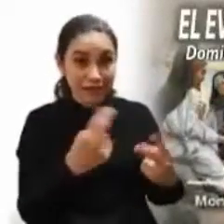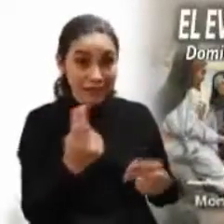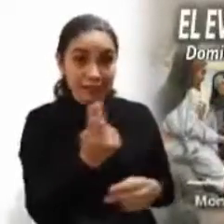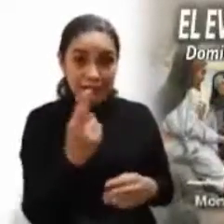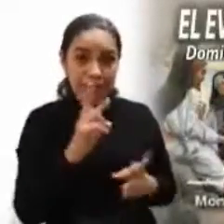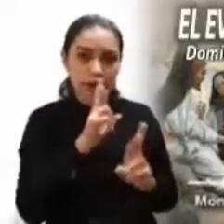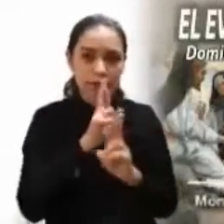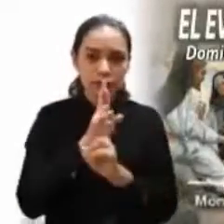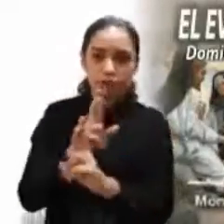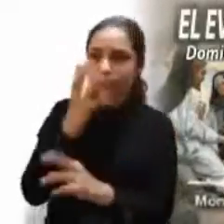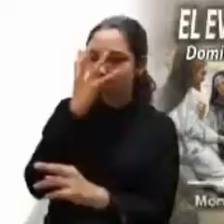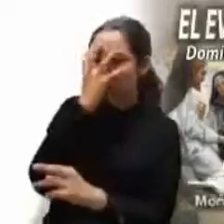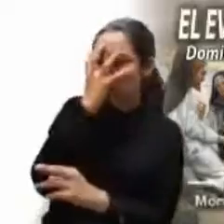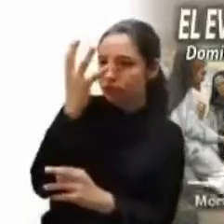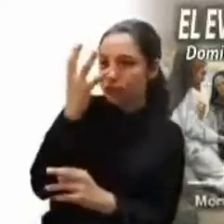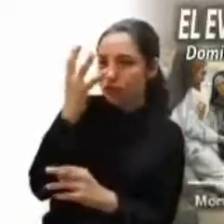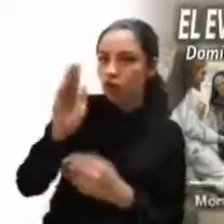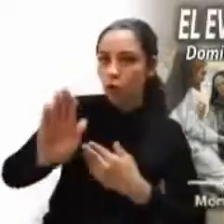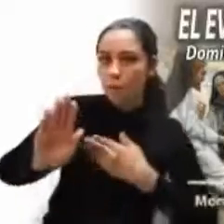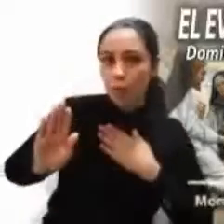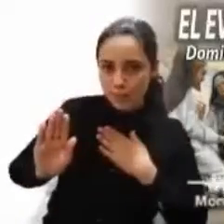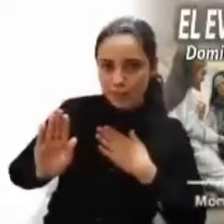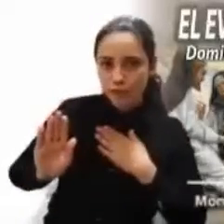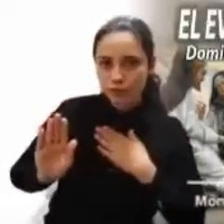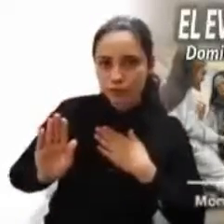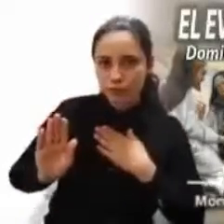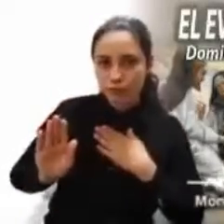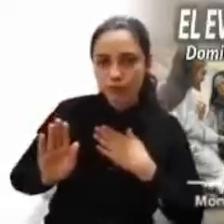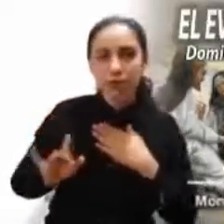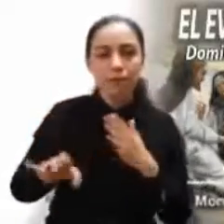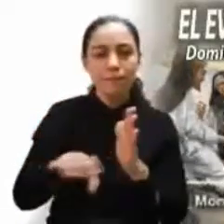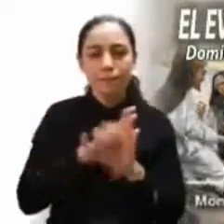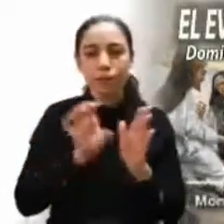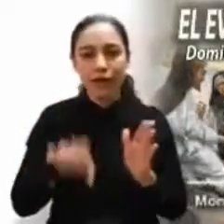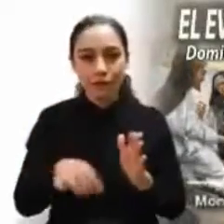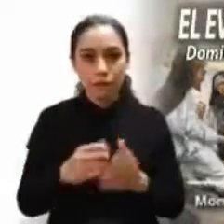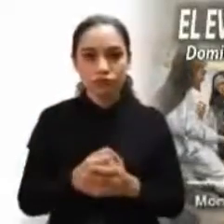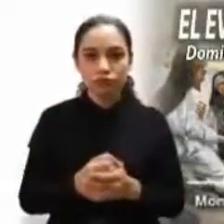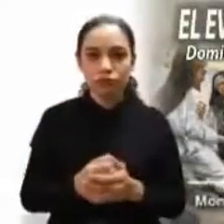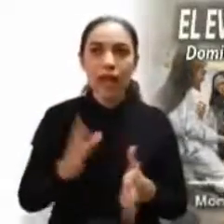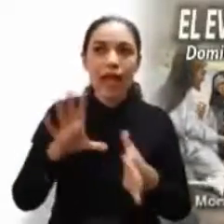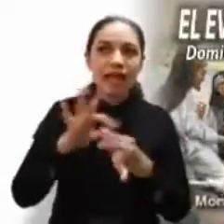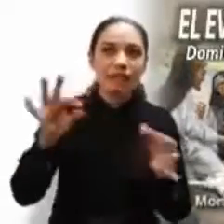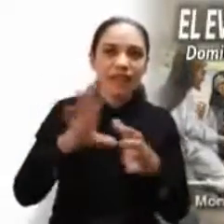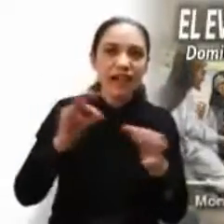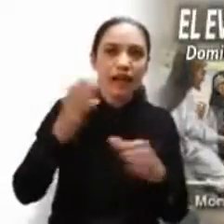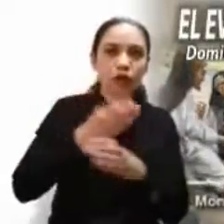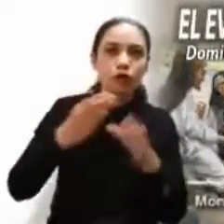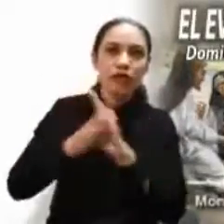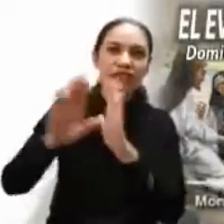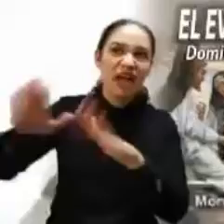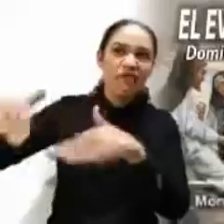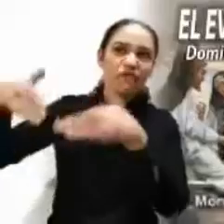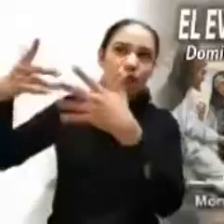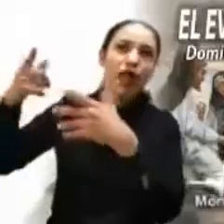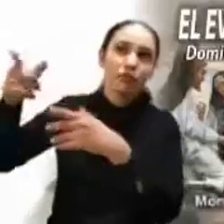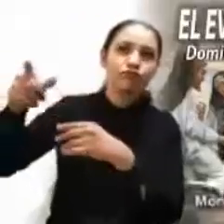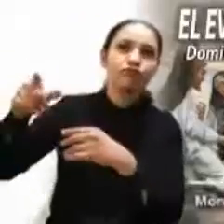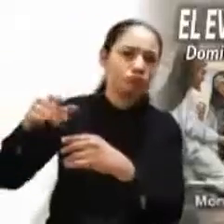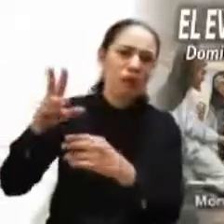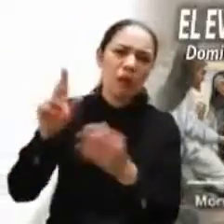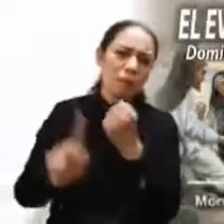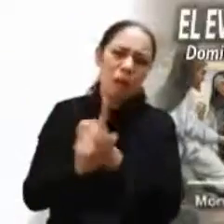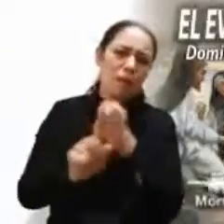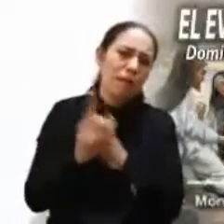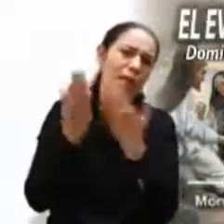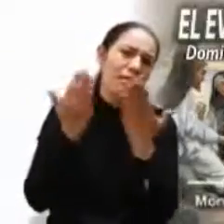comprometidas. Decir lo que la gente afirma no representa ningún problema. Siempre es más fácil responder lo